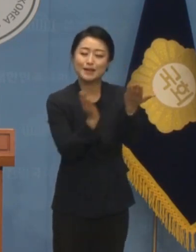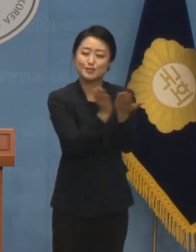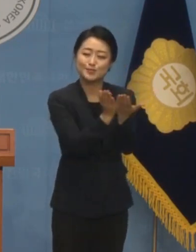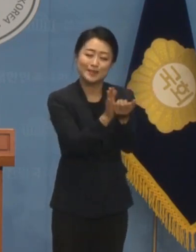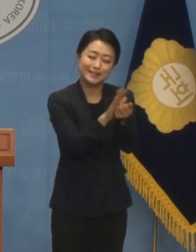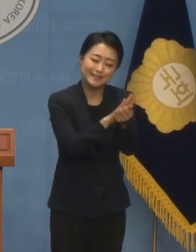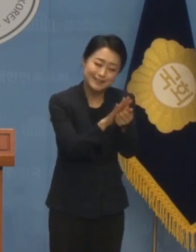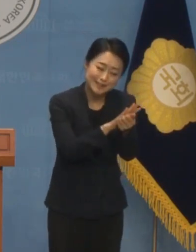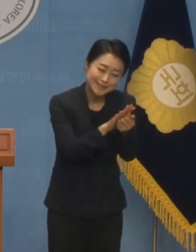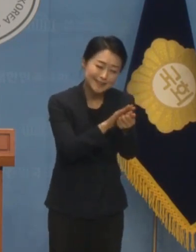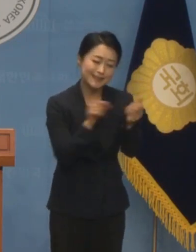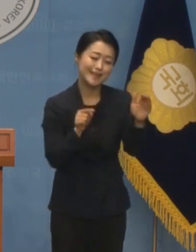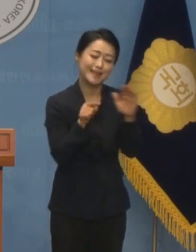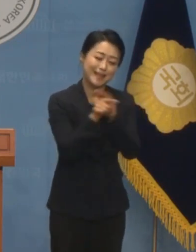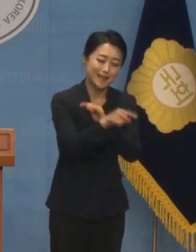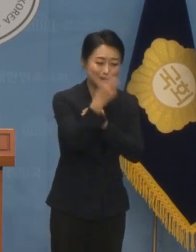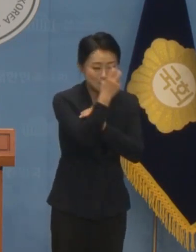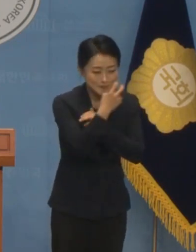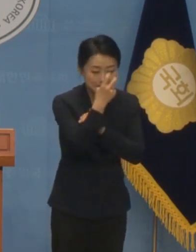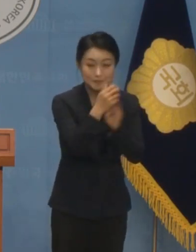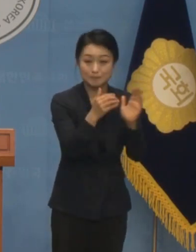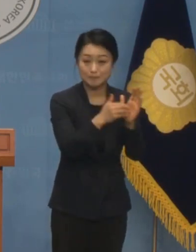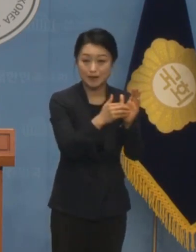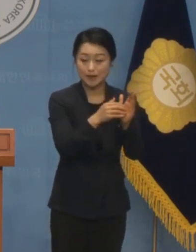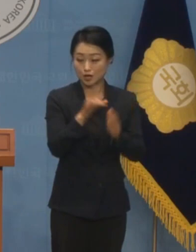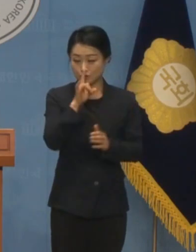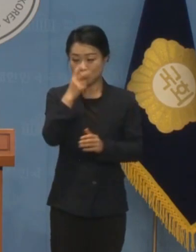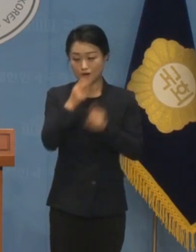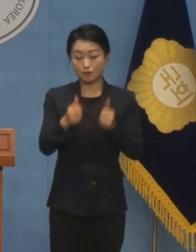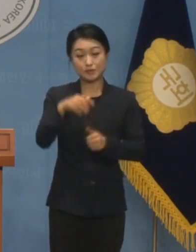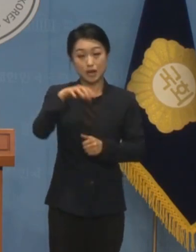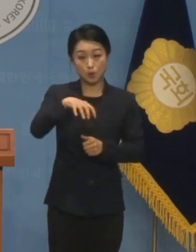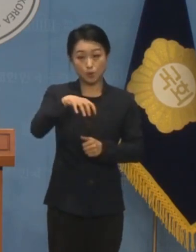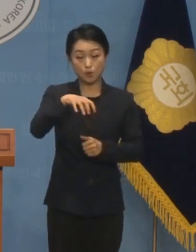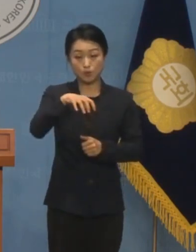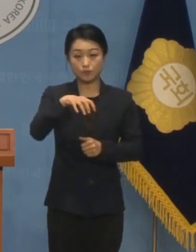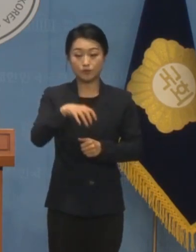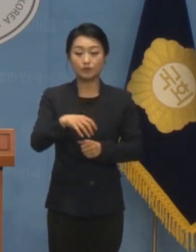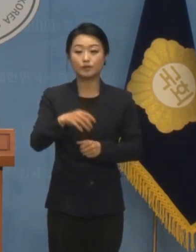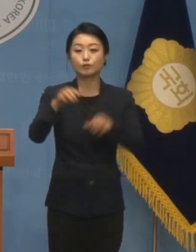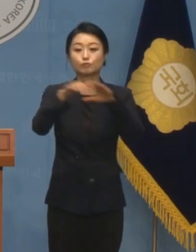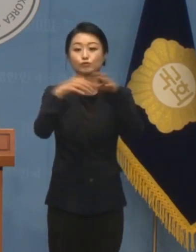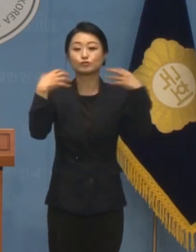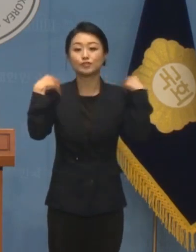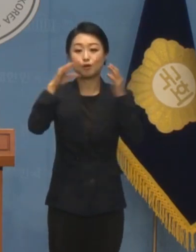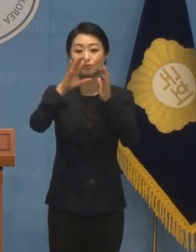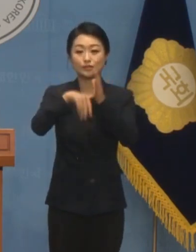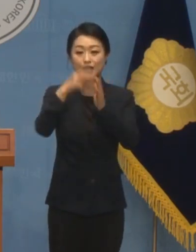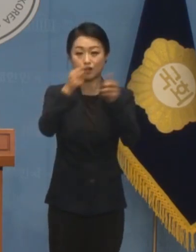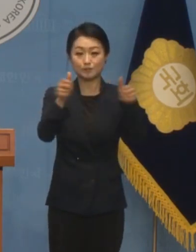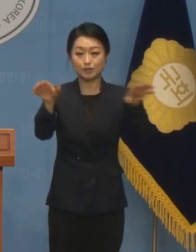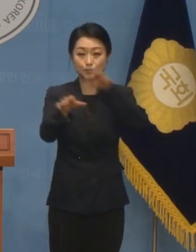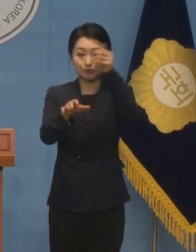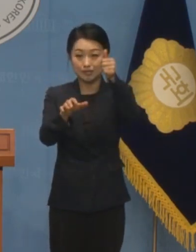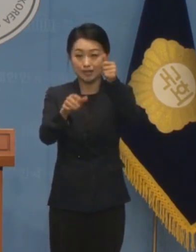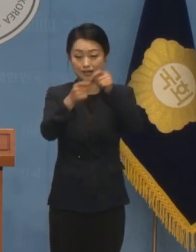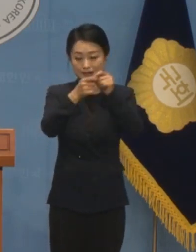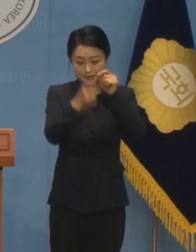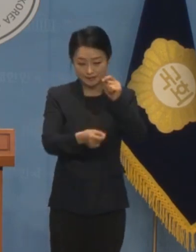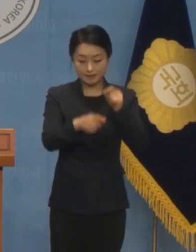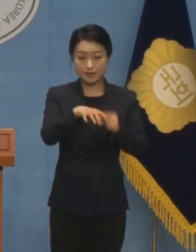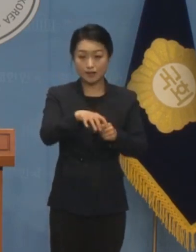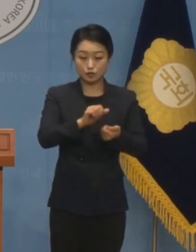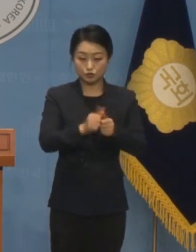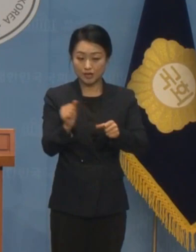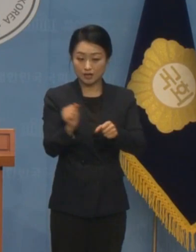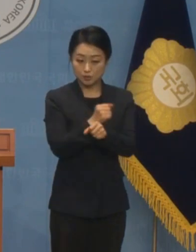나갔습니다. 중앙지검은 문재인 정부 때 법무부 장관 지휘로 검찰총장의 도이치모터스